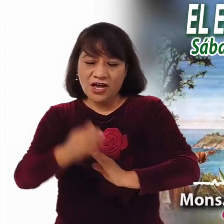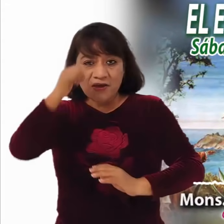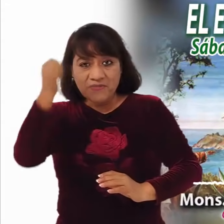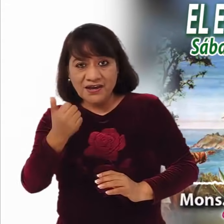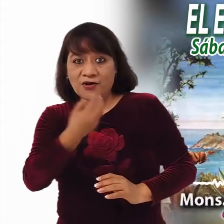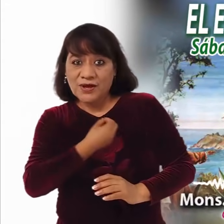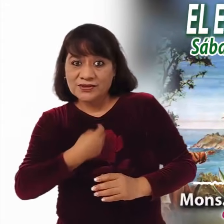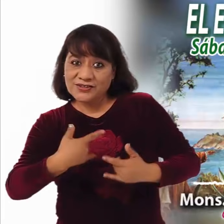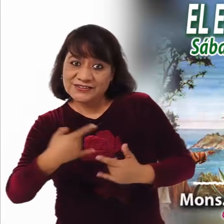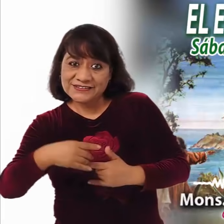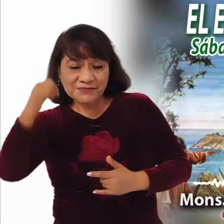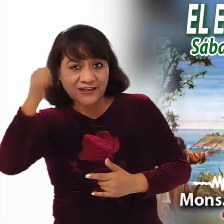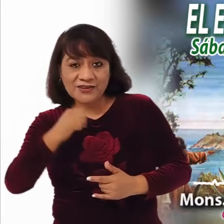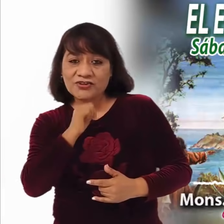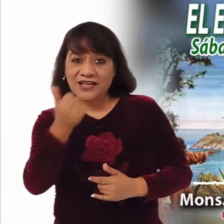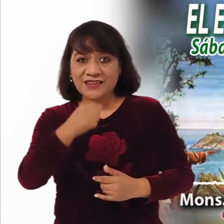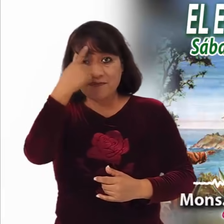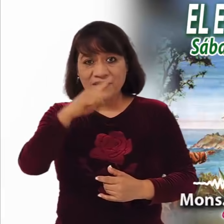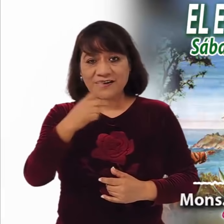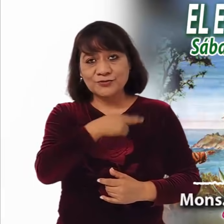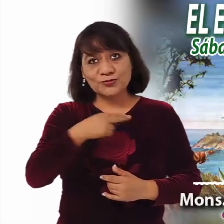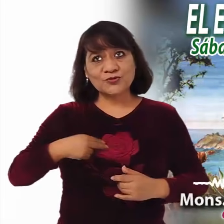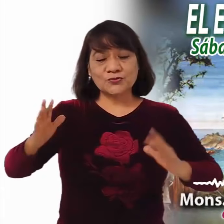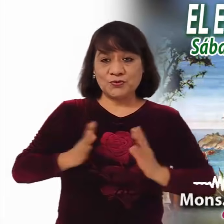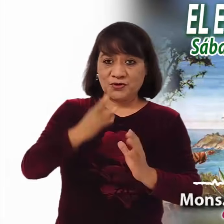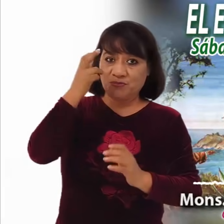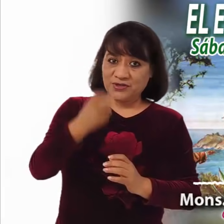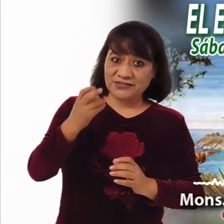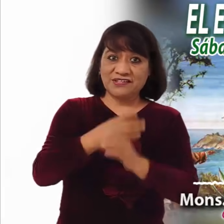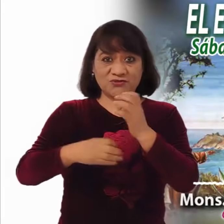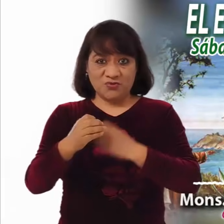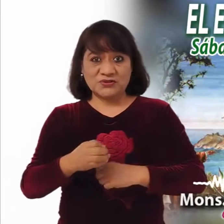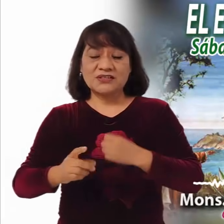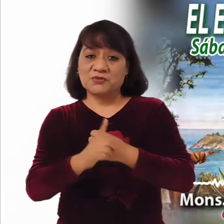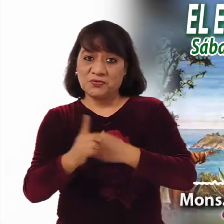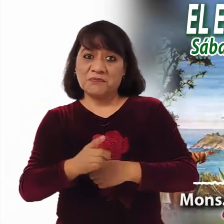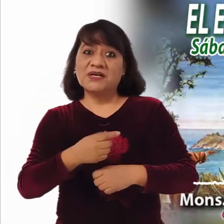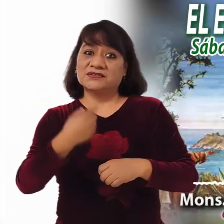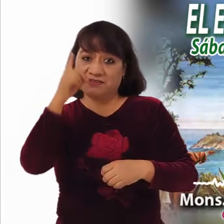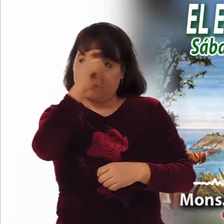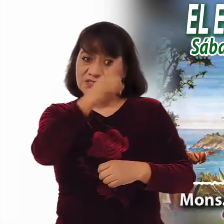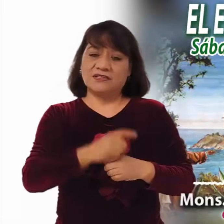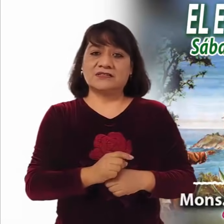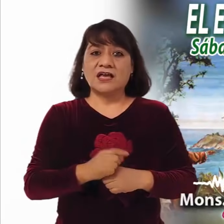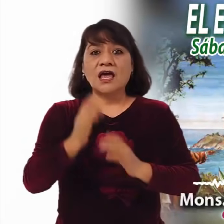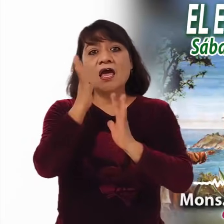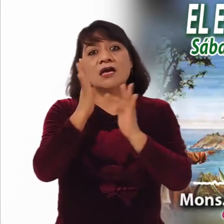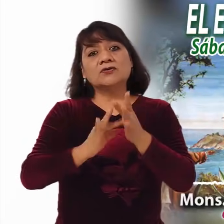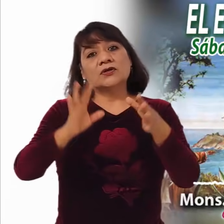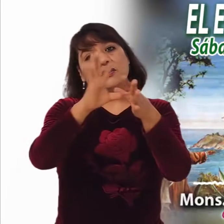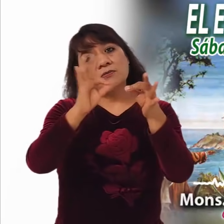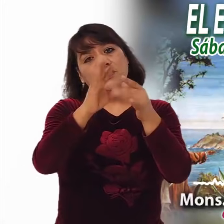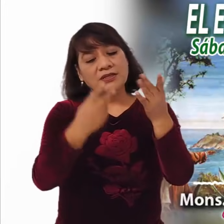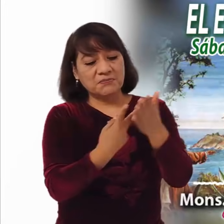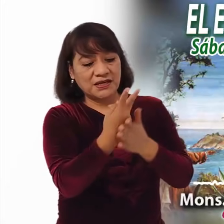penitencia para no ser sorprendidos por estos acontecimientos tan decisivos. Jesús, con la